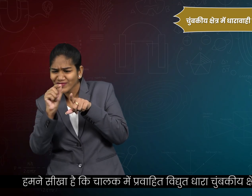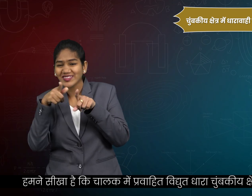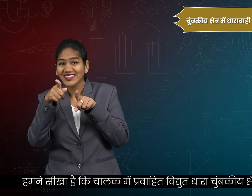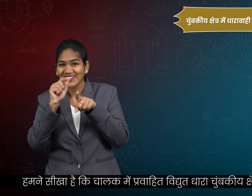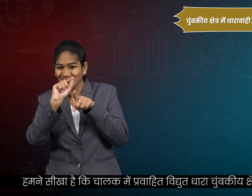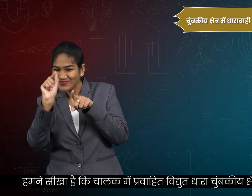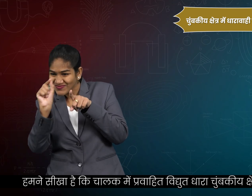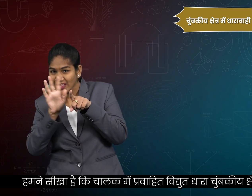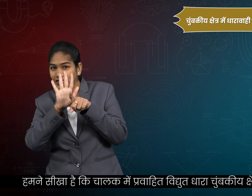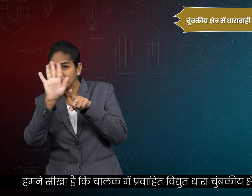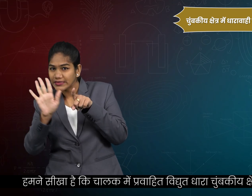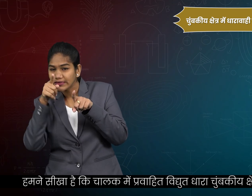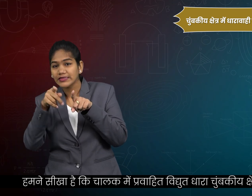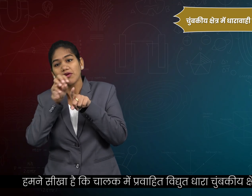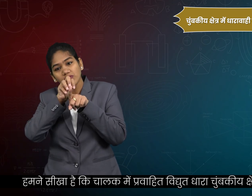है।